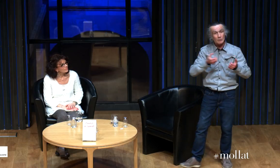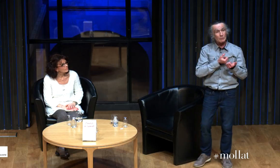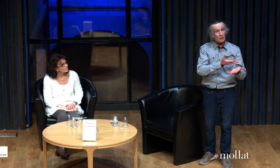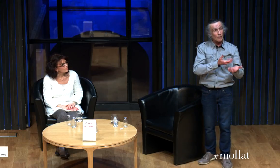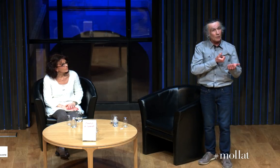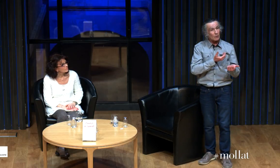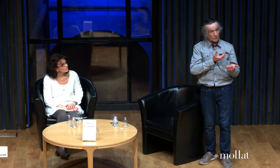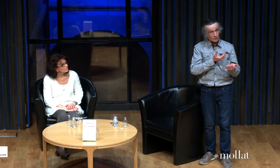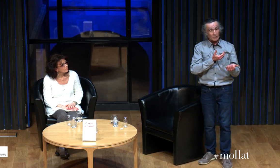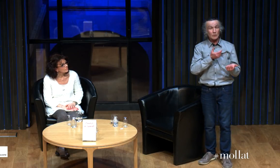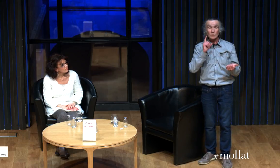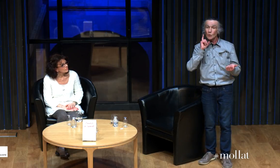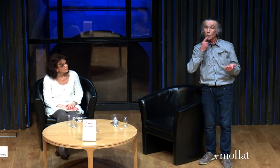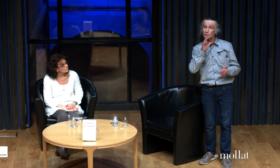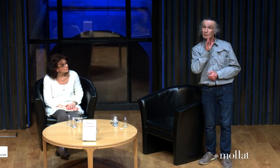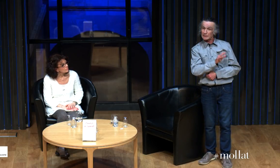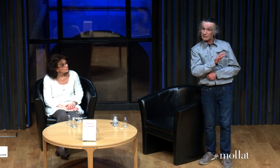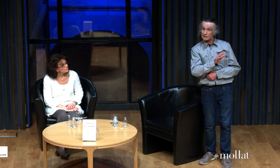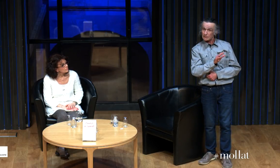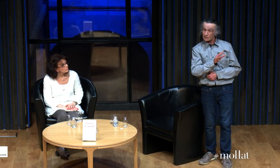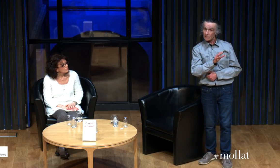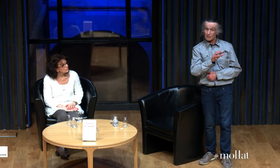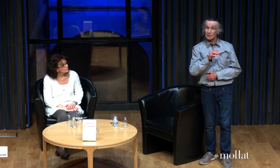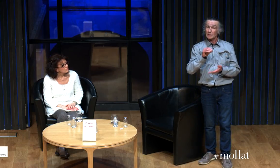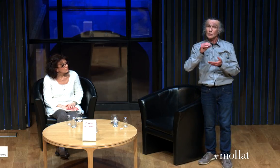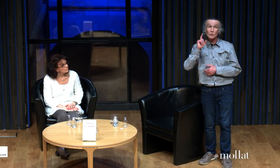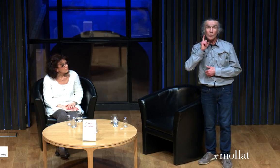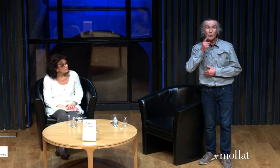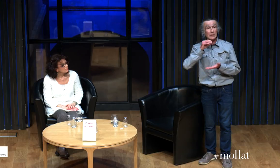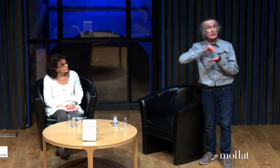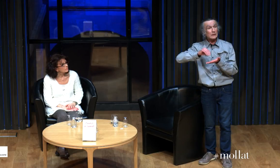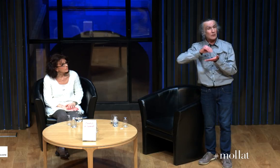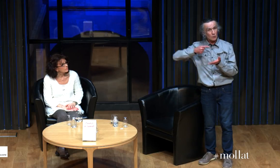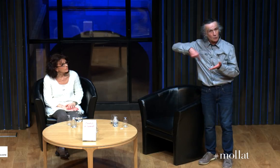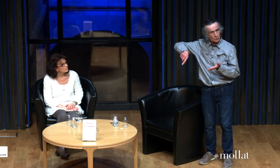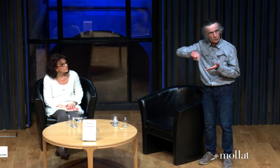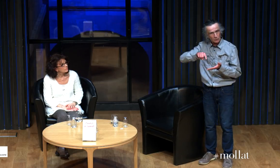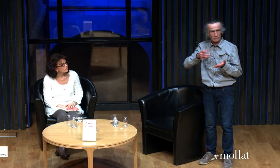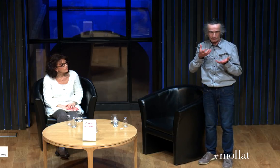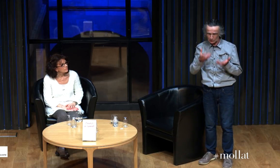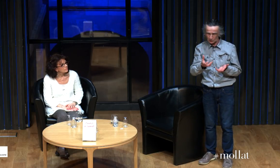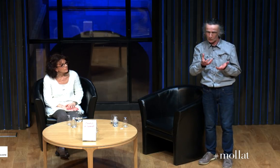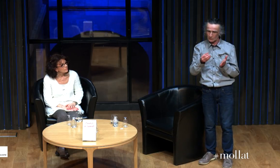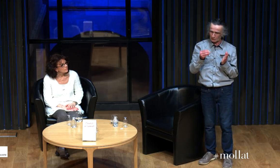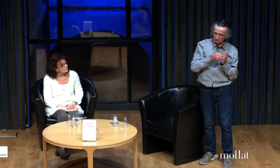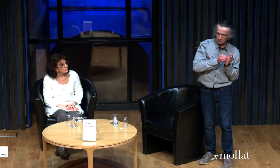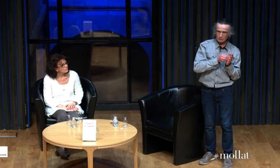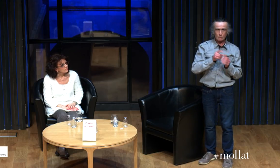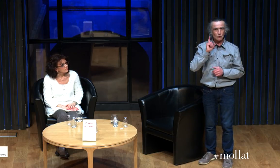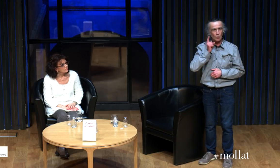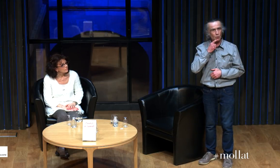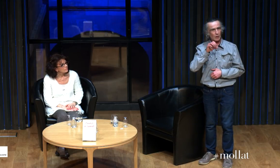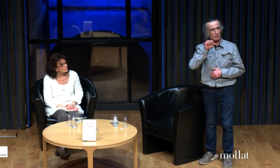ces parcours de vie. Le titre, c'est « Paroles de sourds ». Paroles de sourds. Et c'est nous-mêmes qui